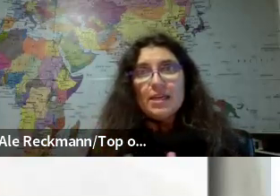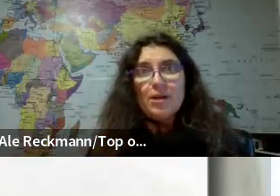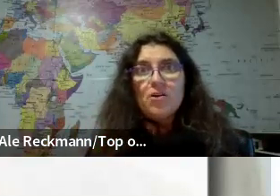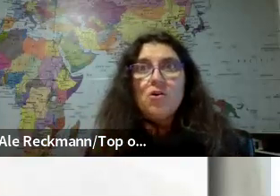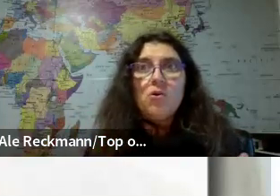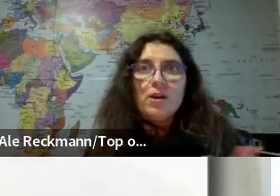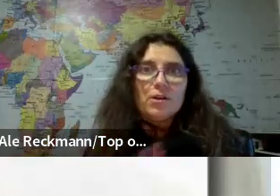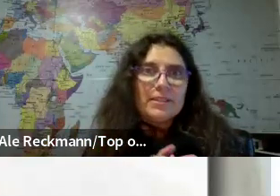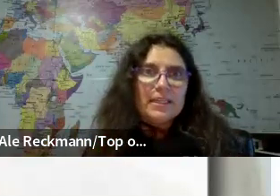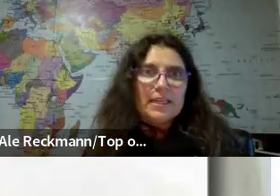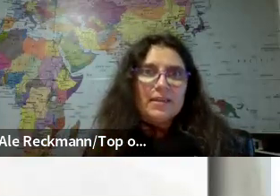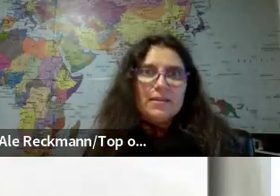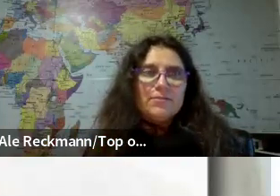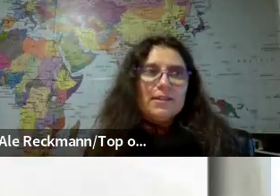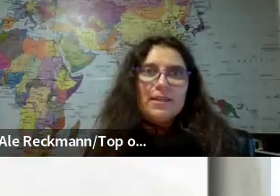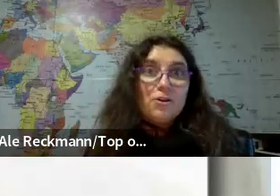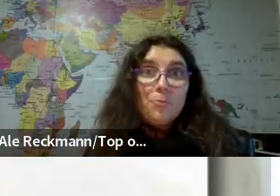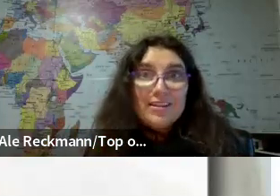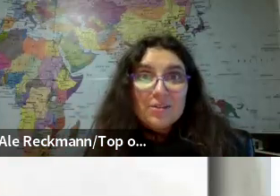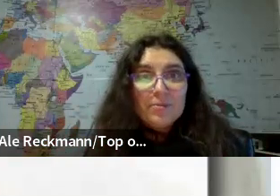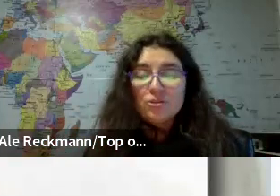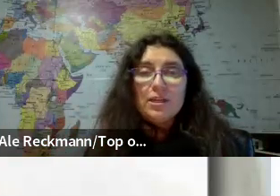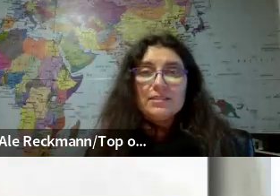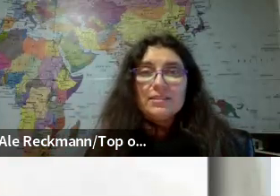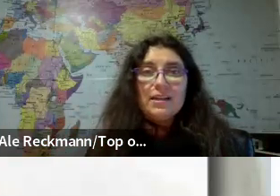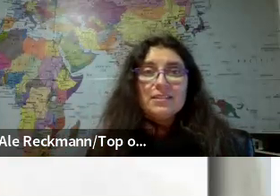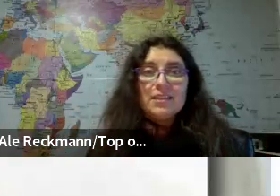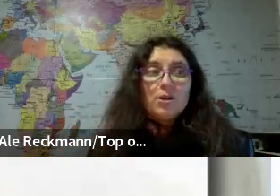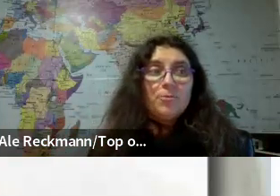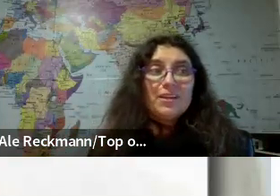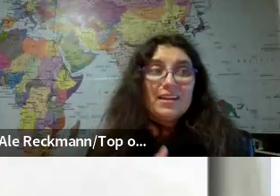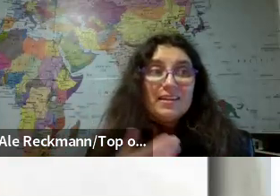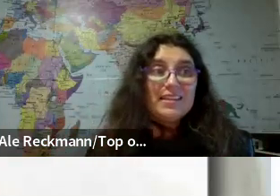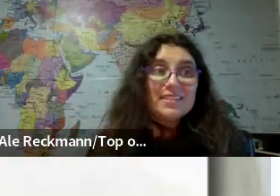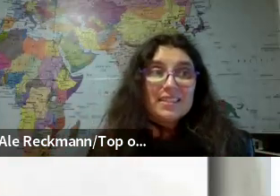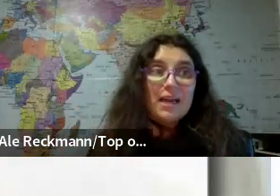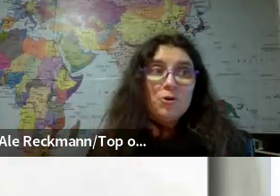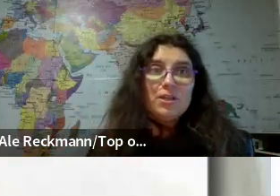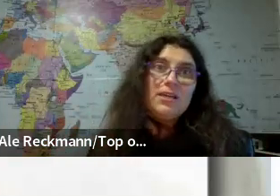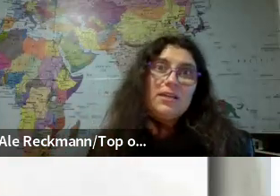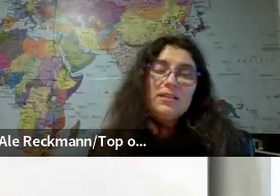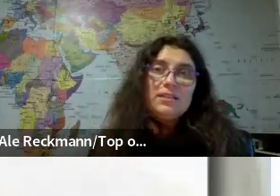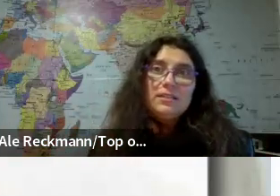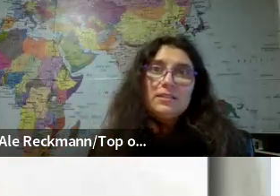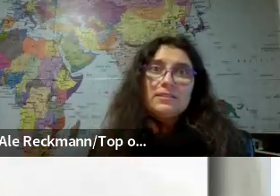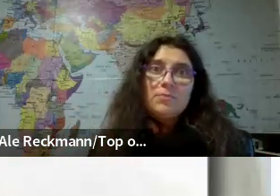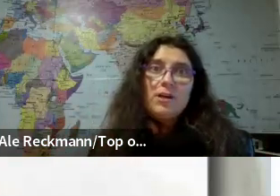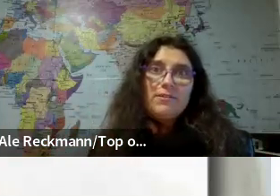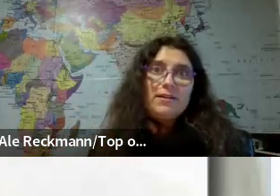llegue y después le digo, oh, lo que pasa es que, fíjate que no puede ser una persona que se traslade en silla de ruedas porque necesitamos que se